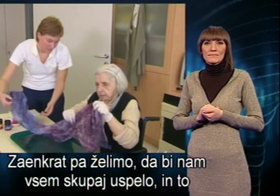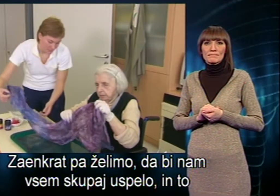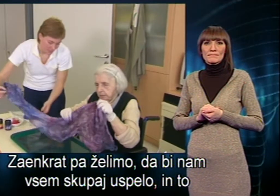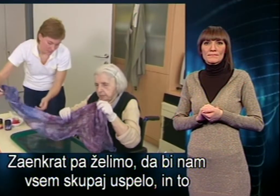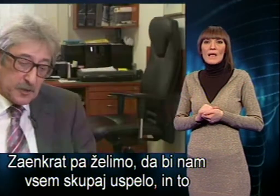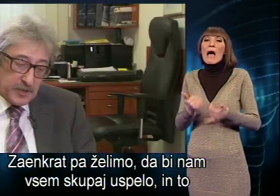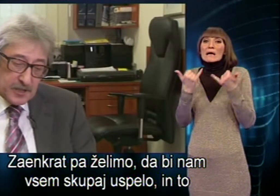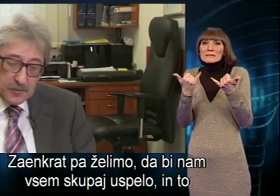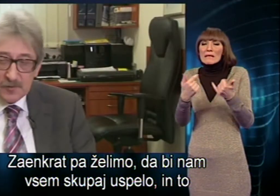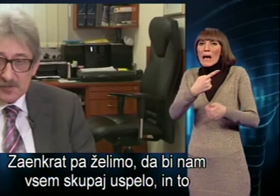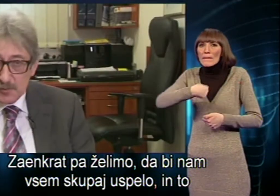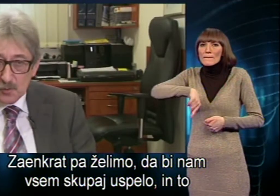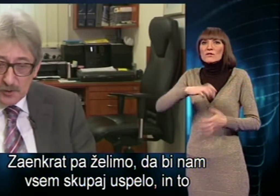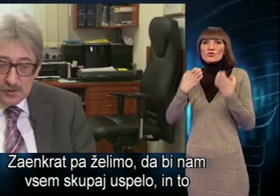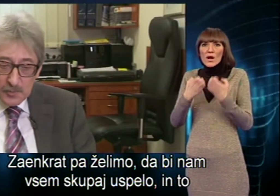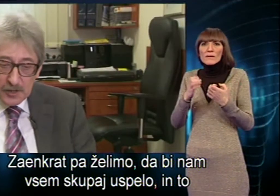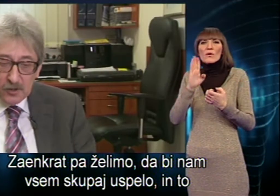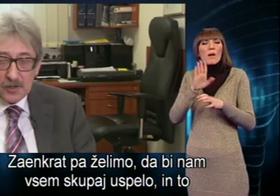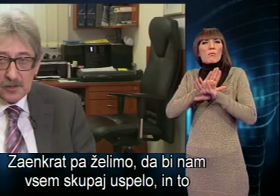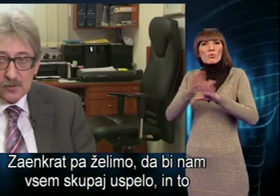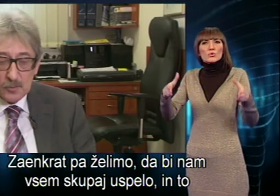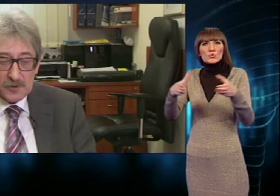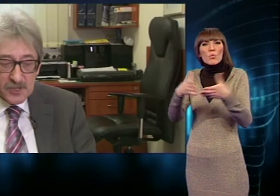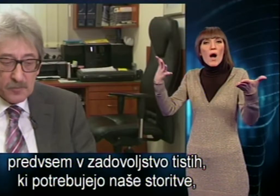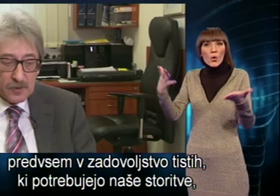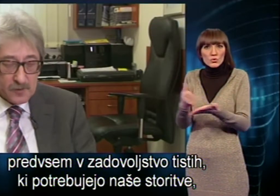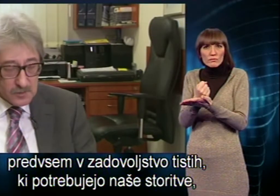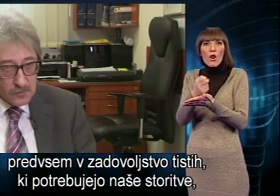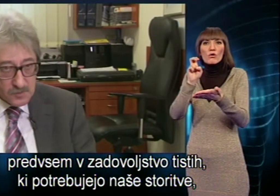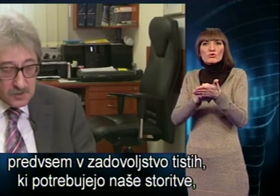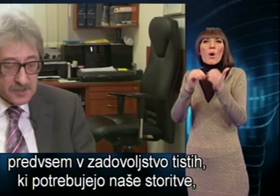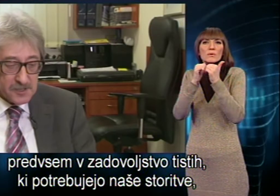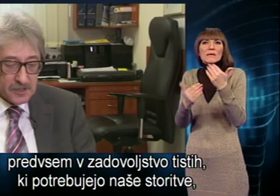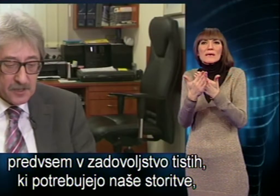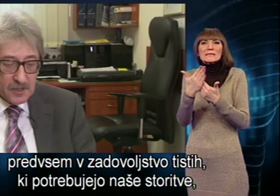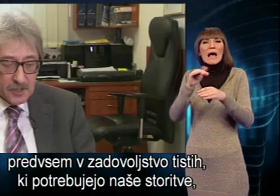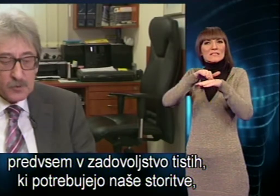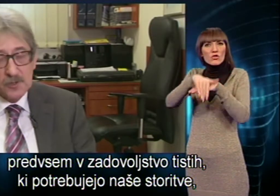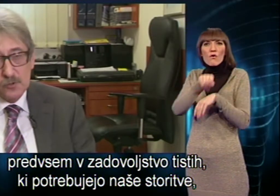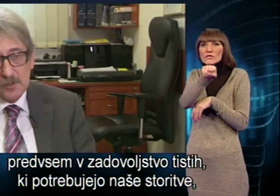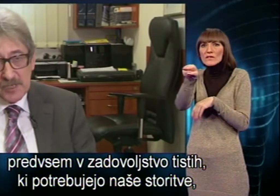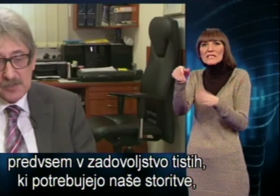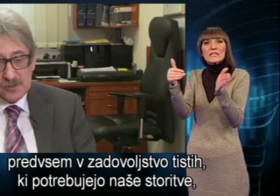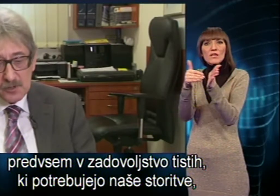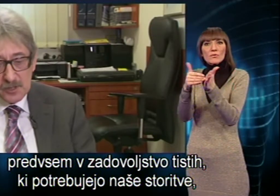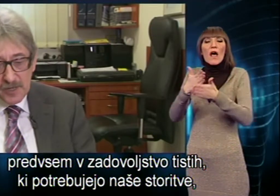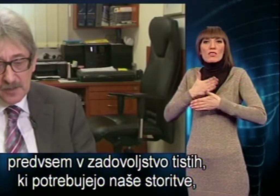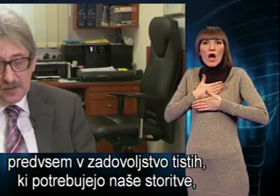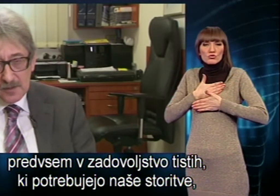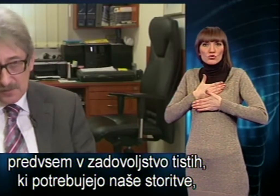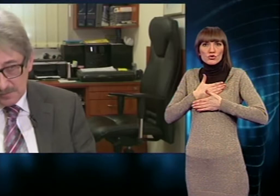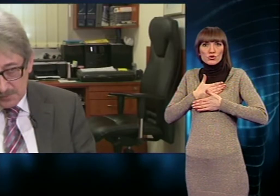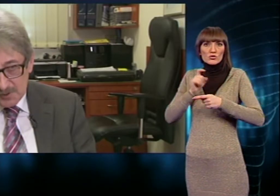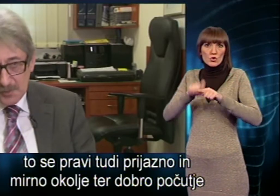Zaenkrat pa želimo, da bi nam vsem skupaj uspelo in to predvsem v zadovoljstvo tistih, ki potrebujejo naše